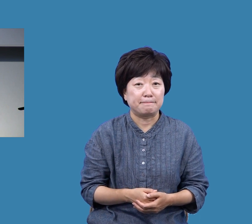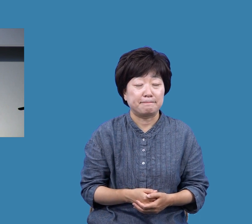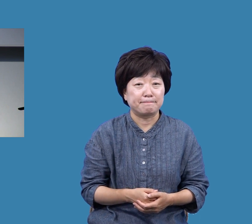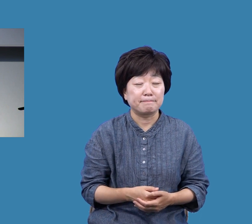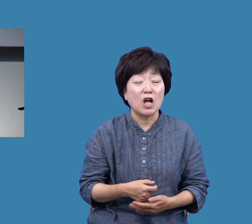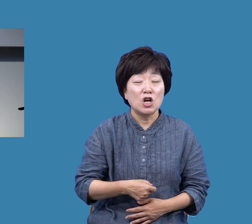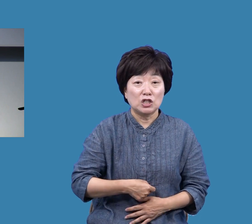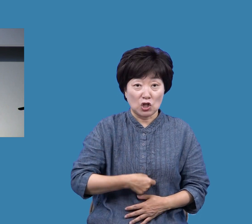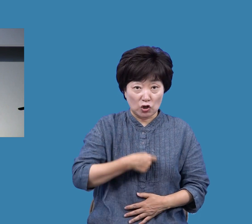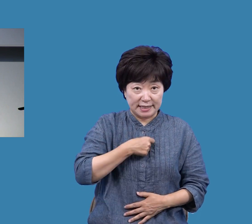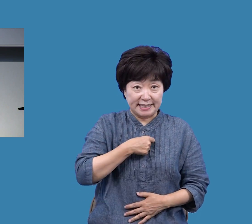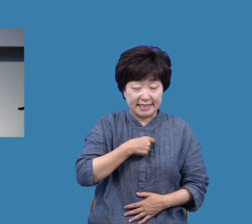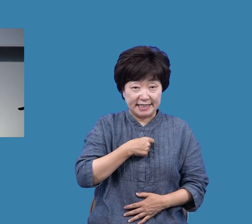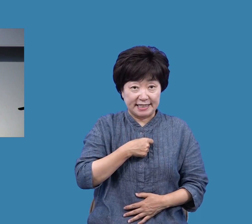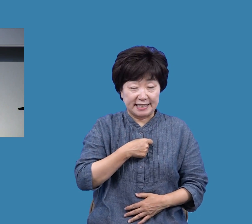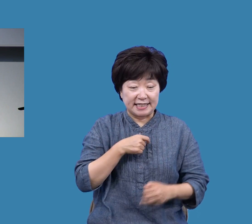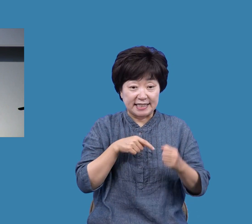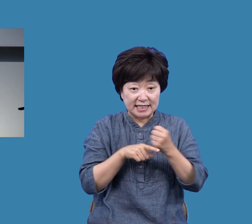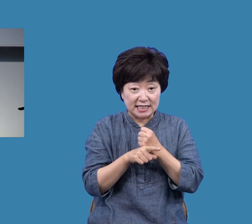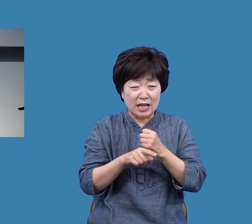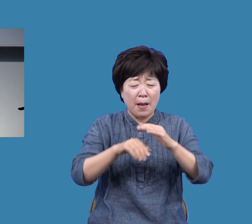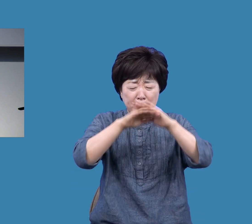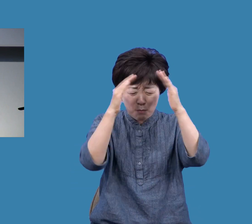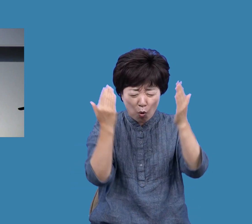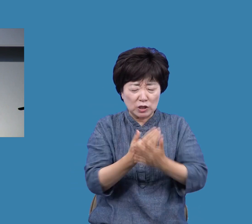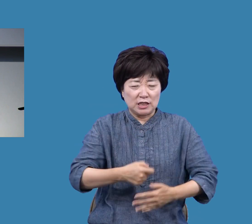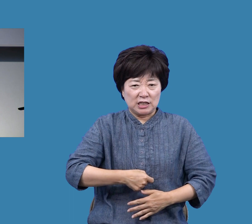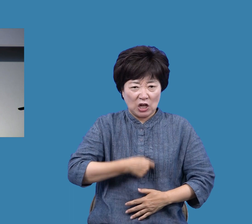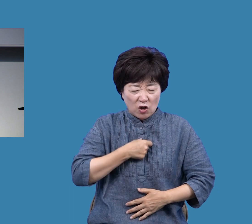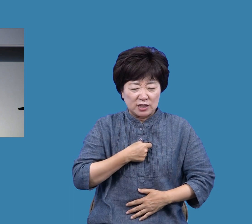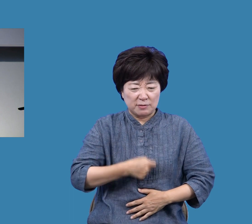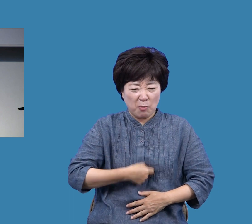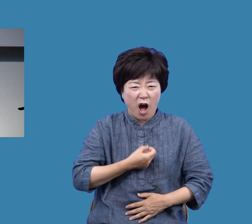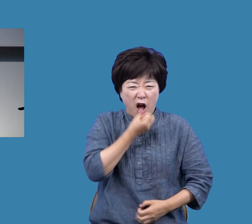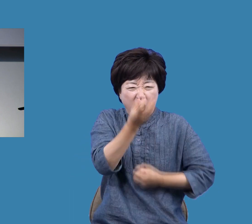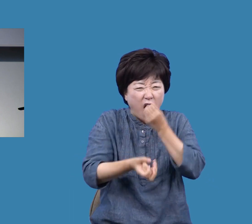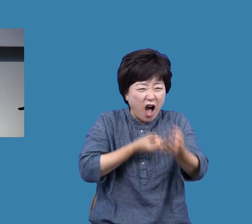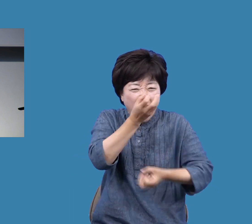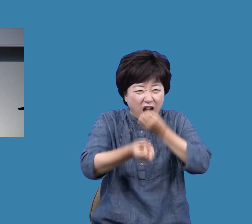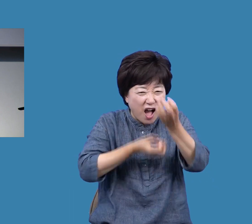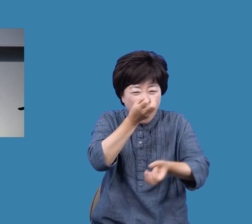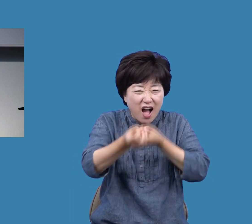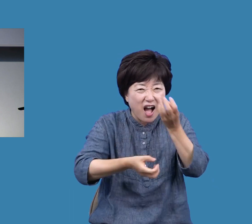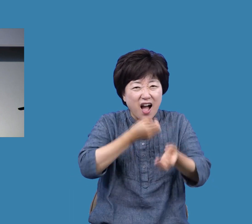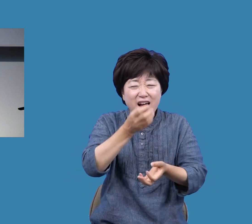뭐 정직하라는 뜻이 여러분 모든 사람에게 모든 얘기를 다 하라는 뜻이 아닙니다.